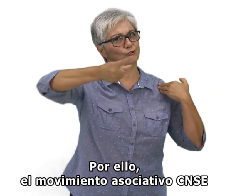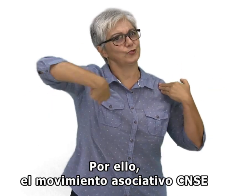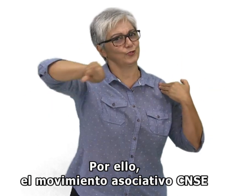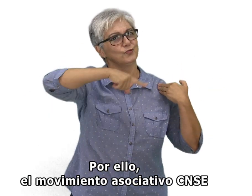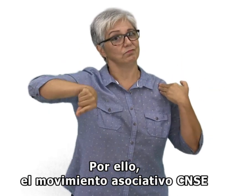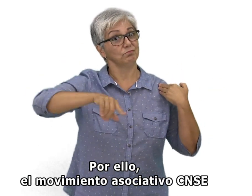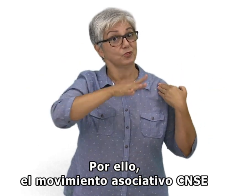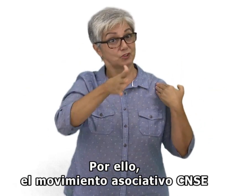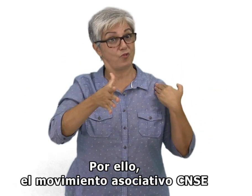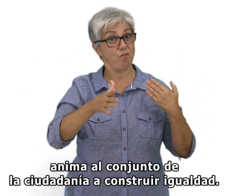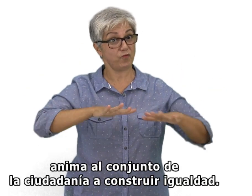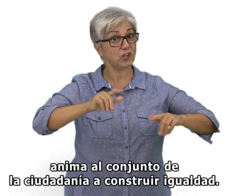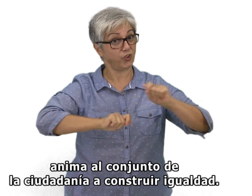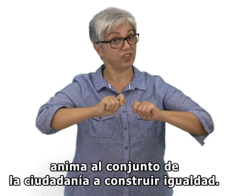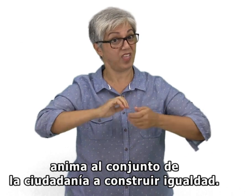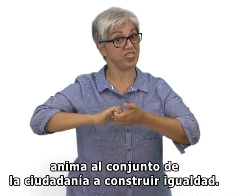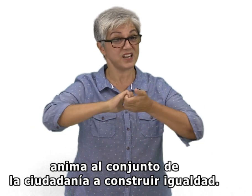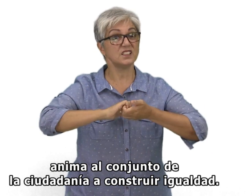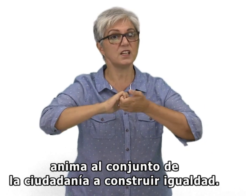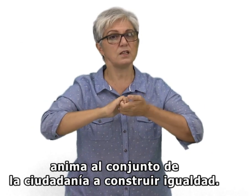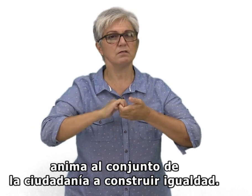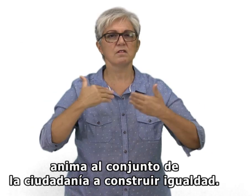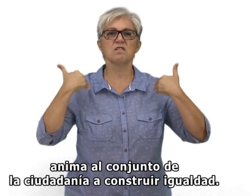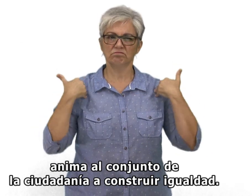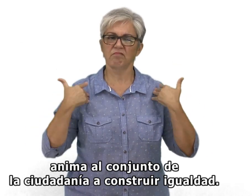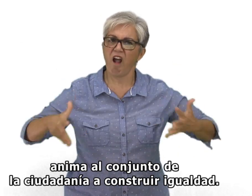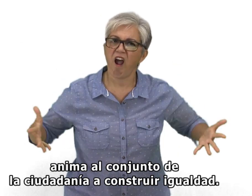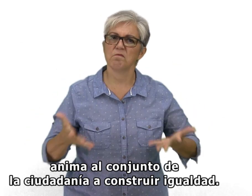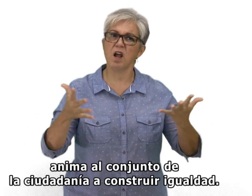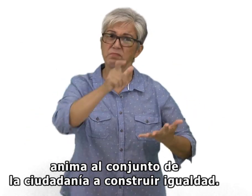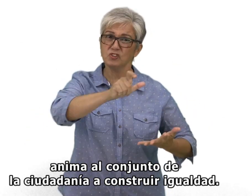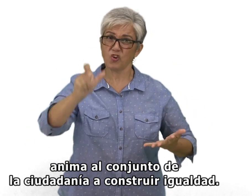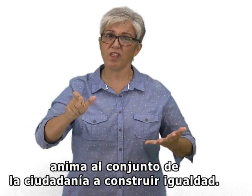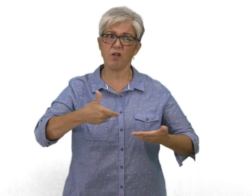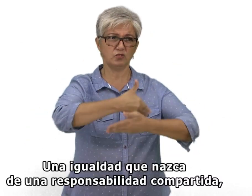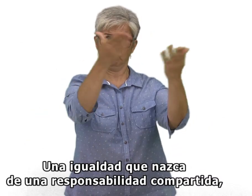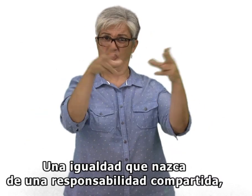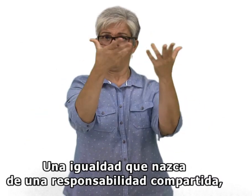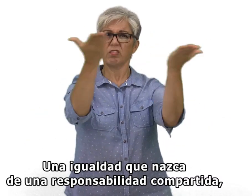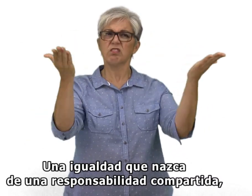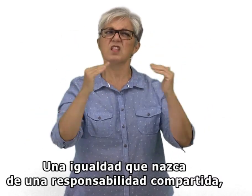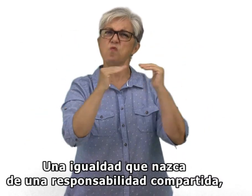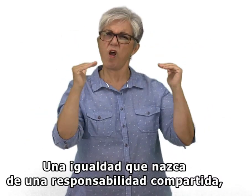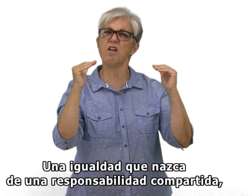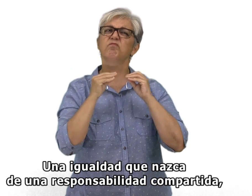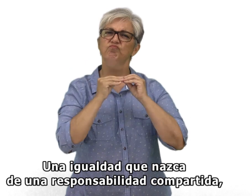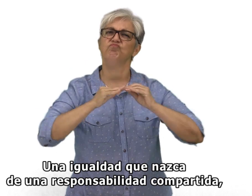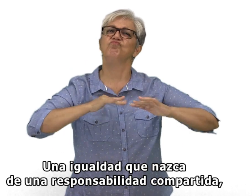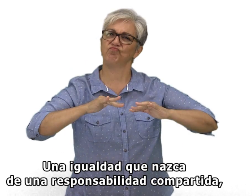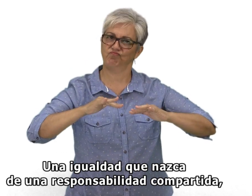Confederación Estatal de Personas Sordas anima al conjunto de la ciudadanía a construir igualdad. Una igualdad que nazca de una